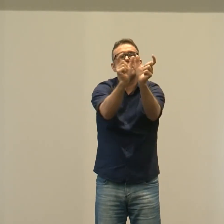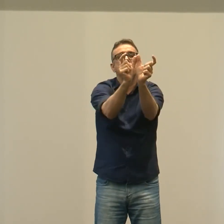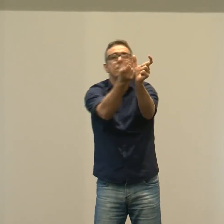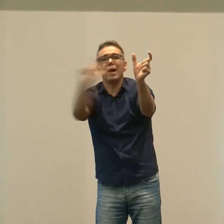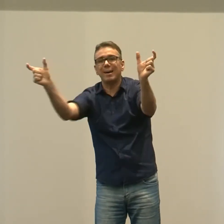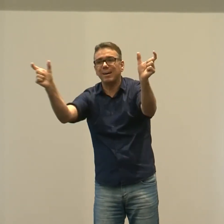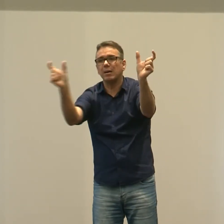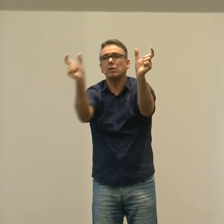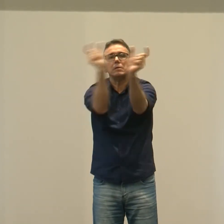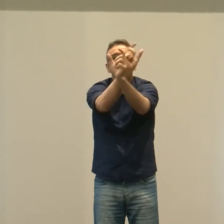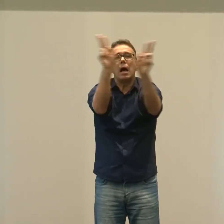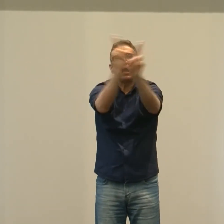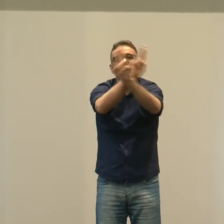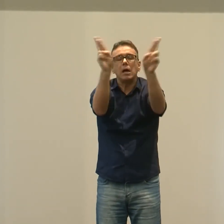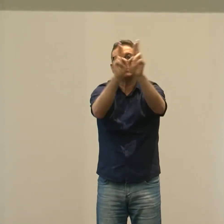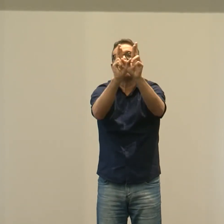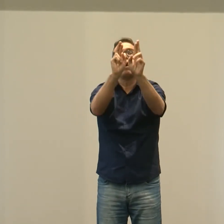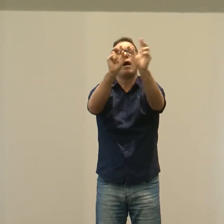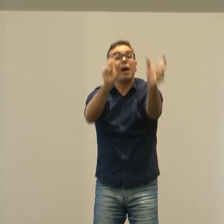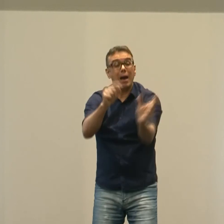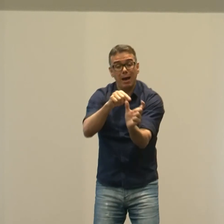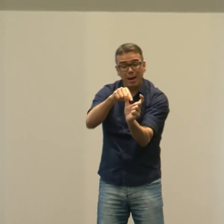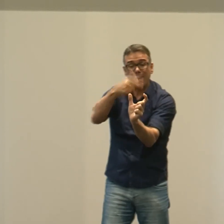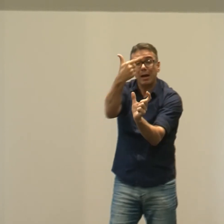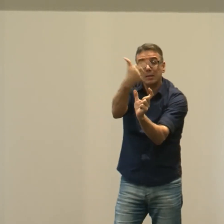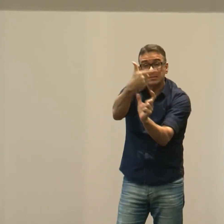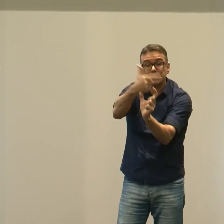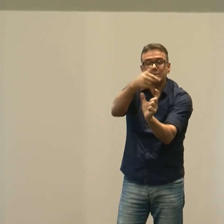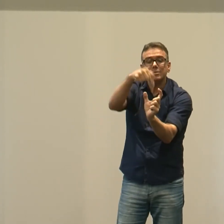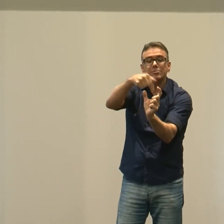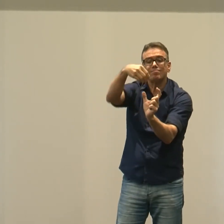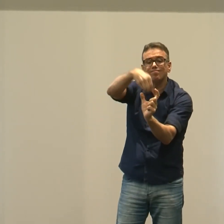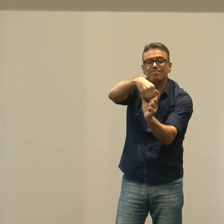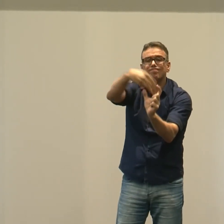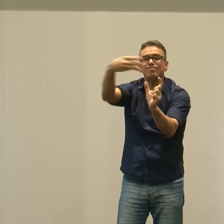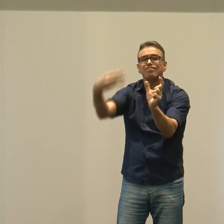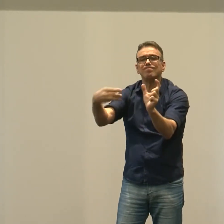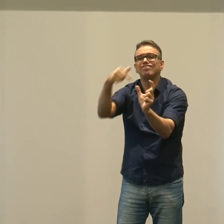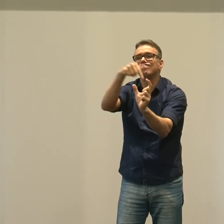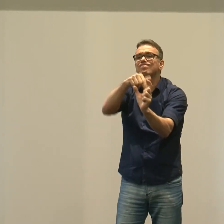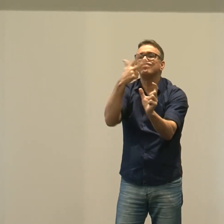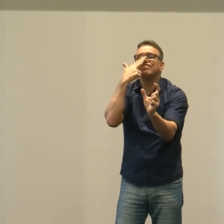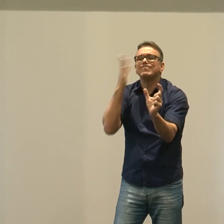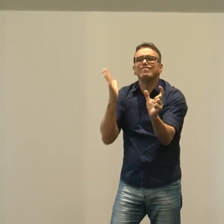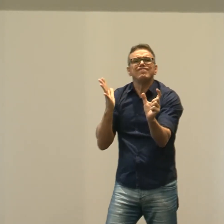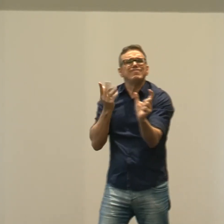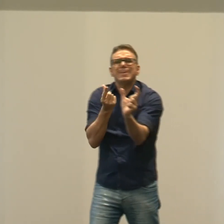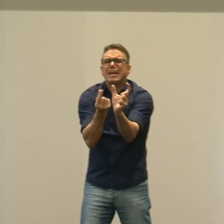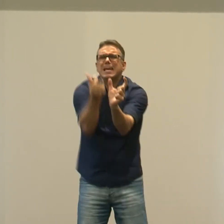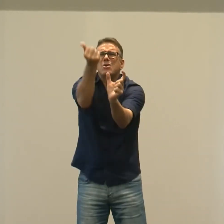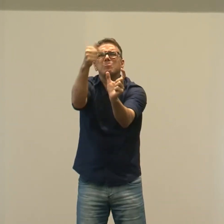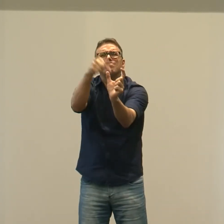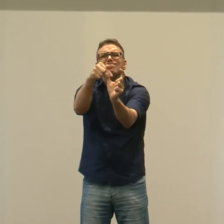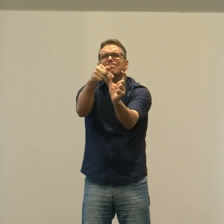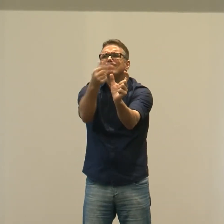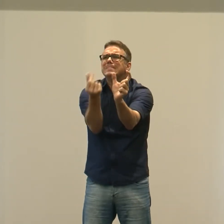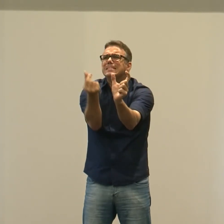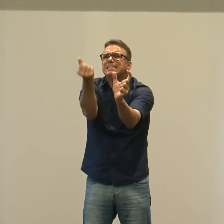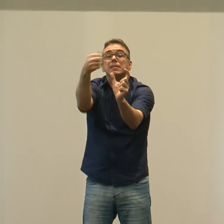Eu falo sobre as relações morfológicas entre os léxicos que parecem que